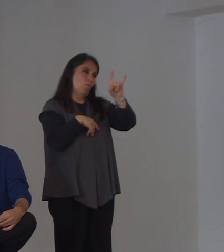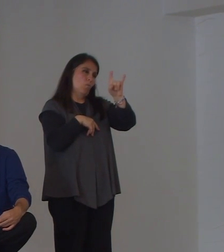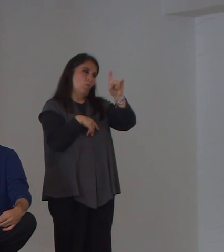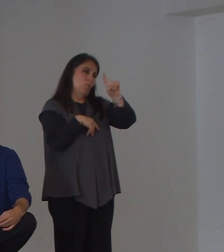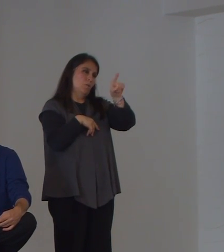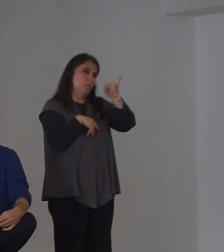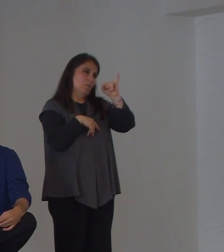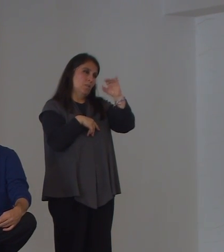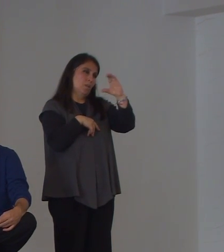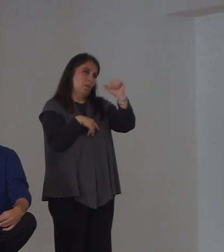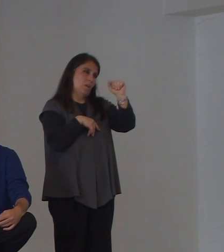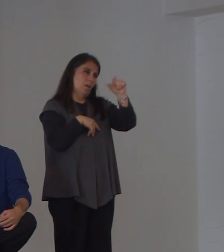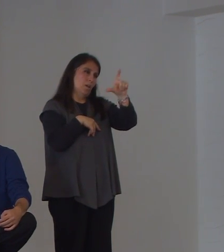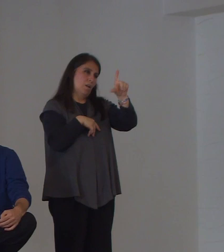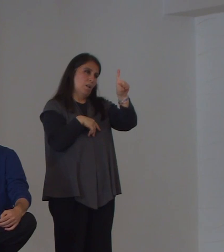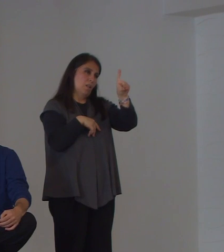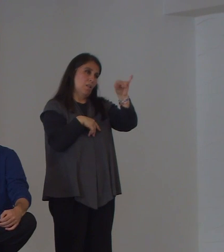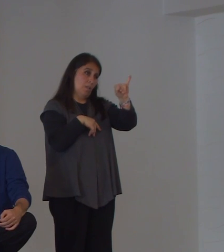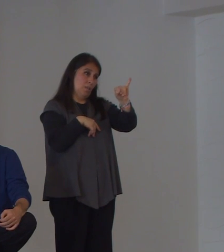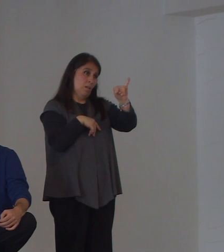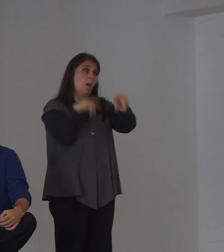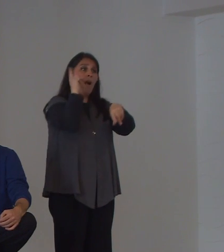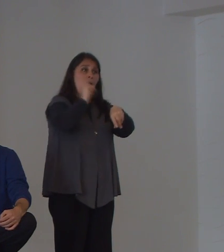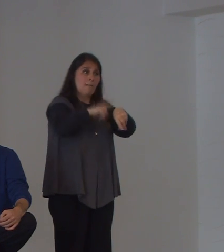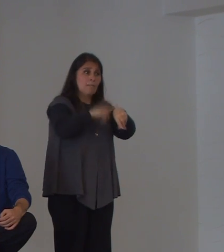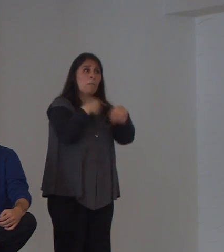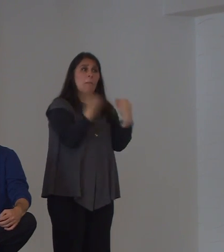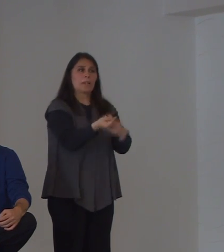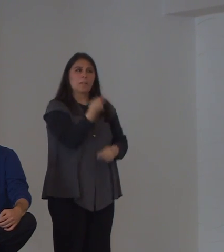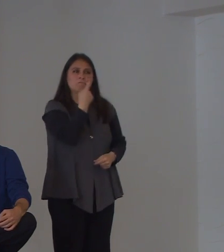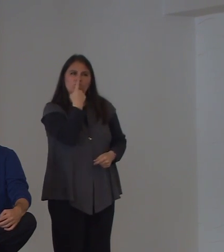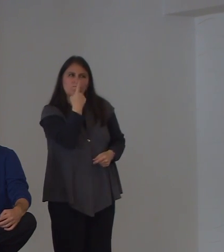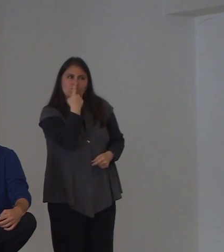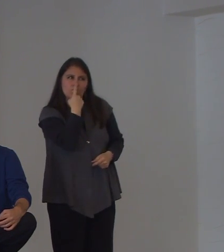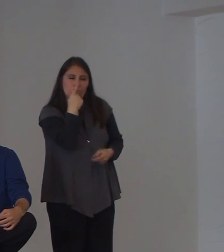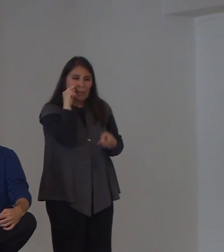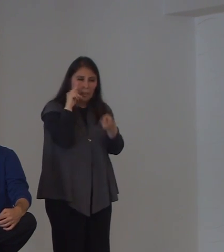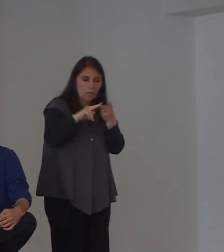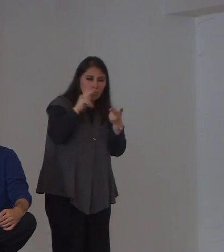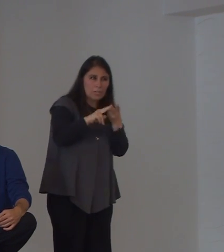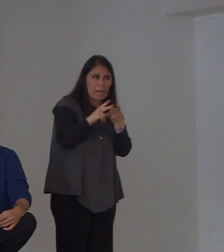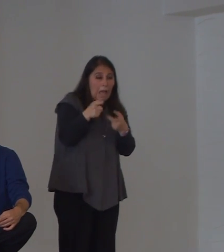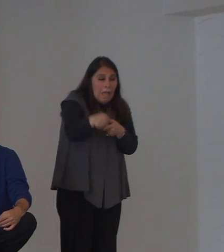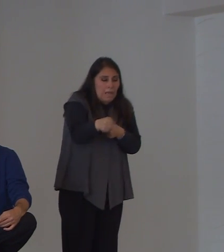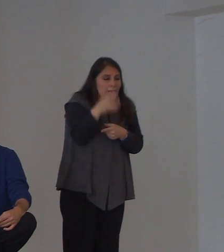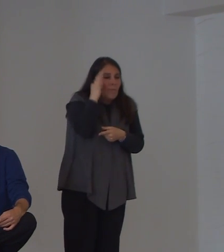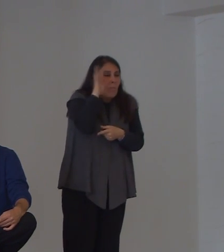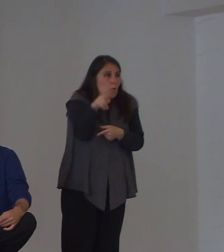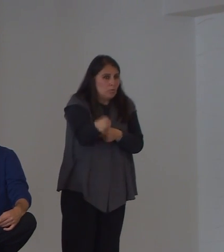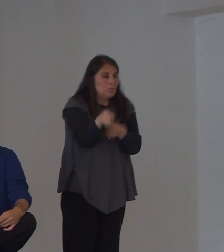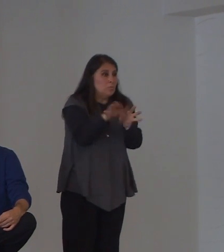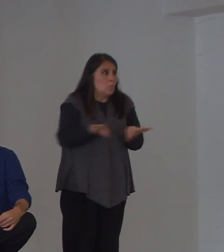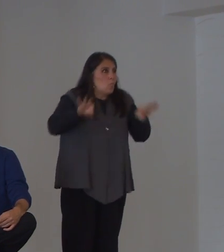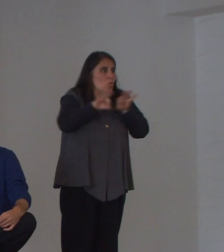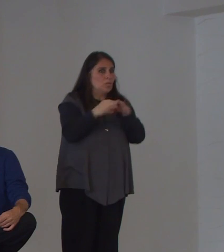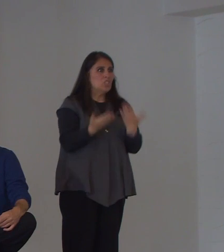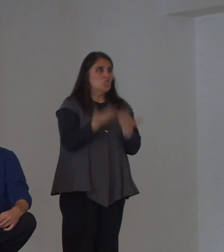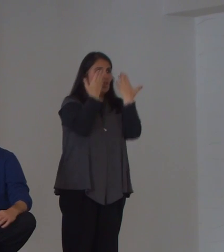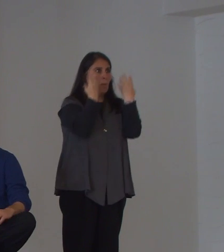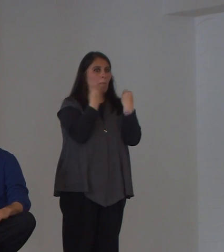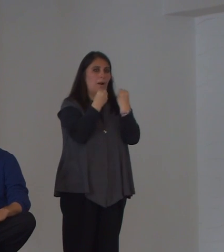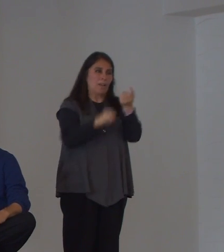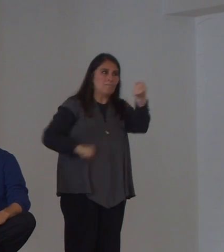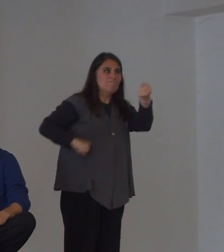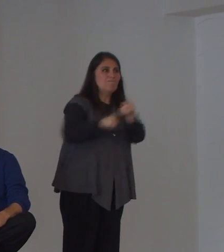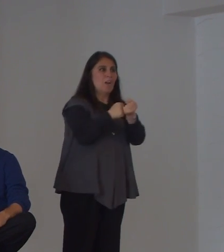decir, hay un lugar de intuición también, de reconocer, de intuir, que hay algo que podría ser potente para nuestros